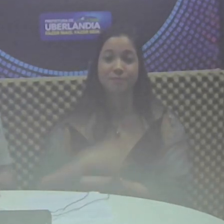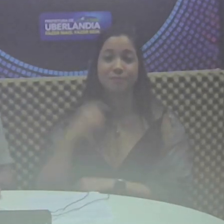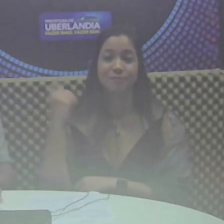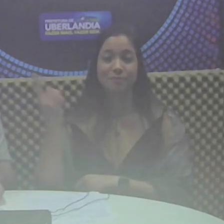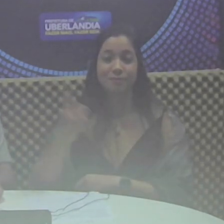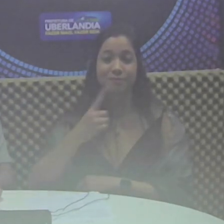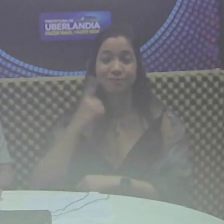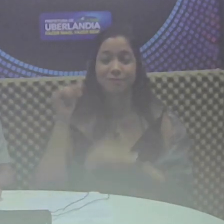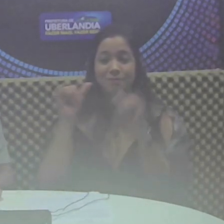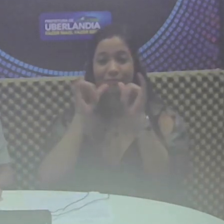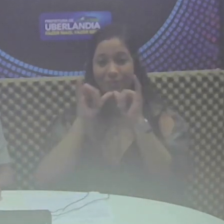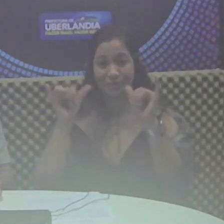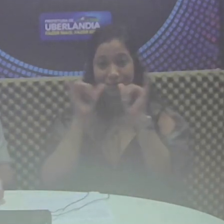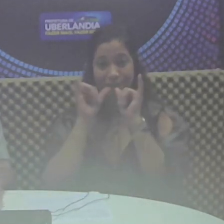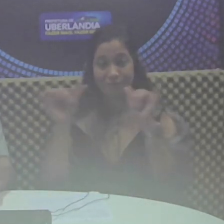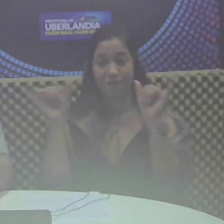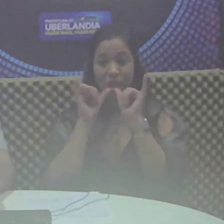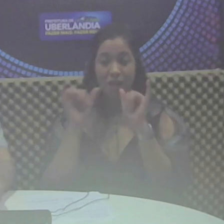Giro de